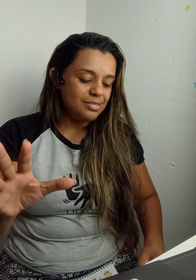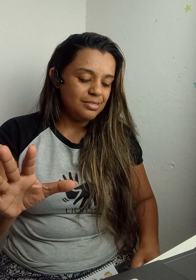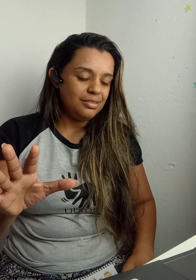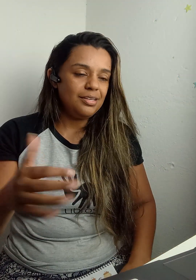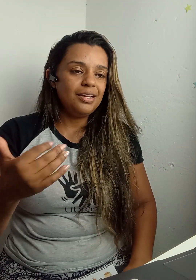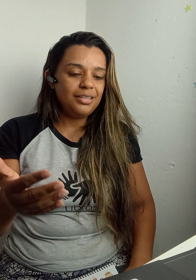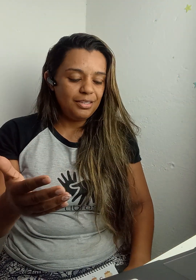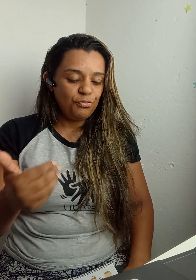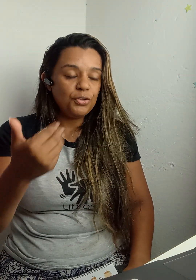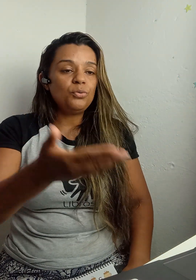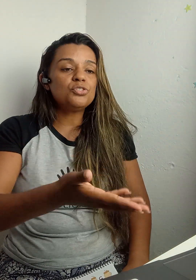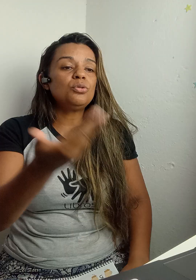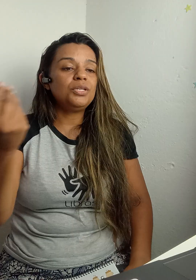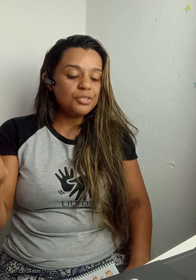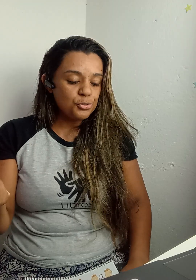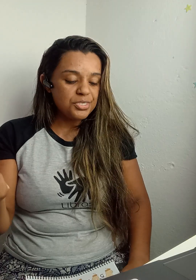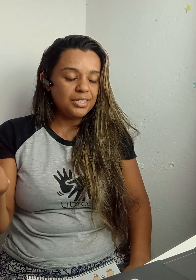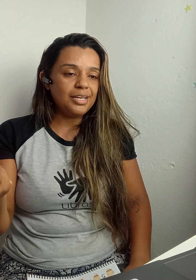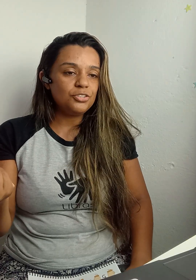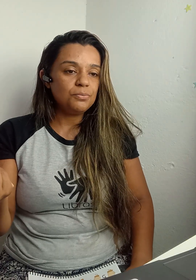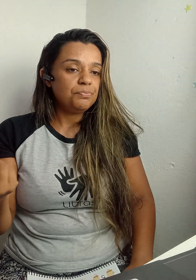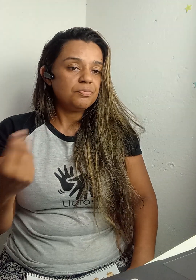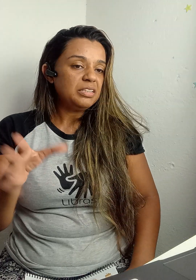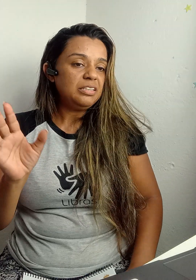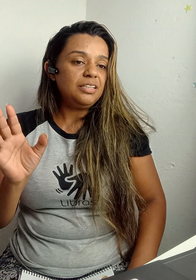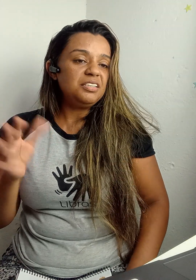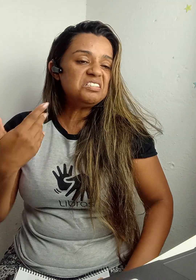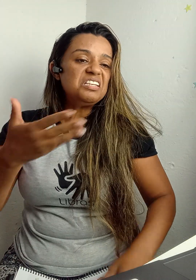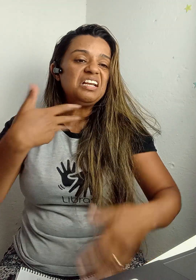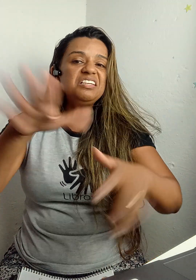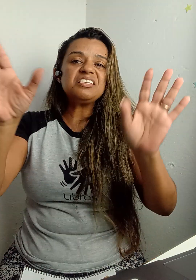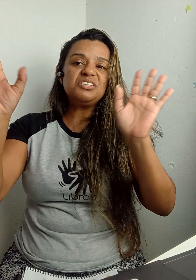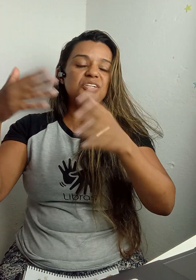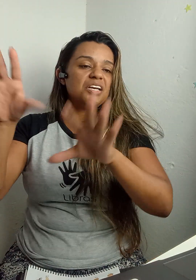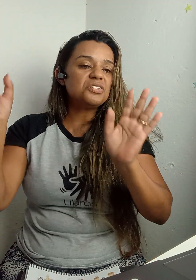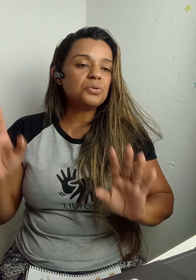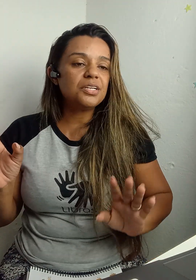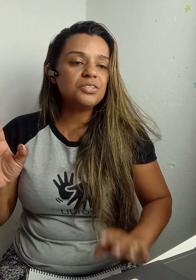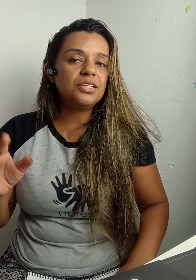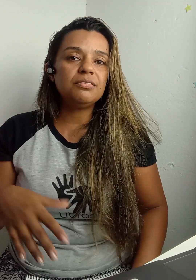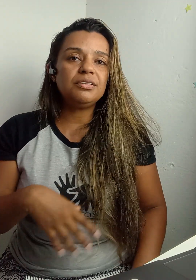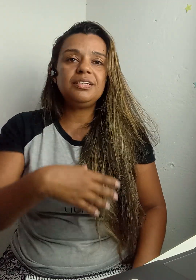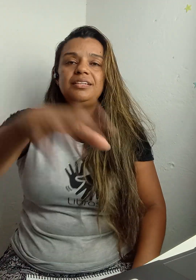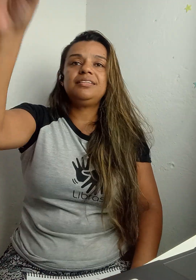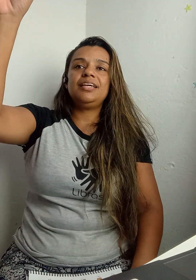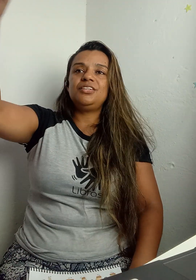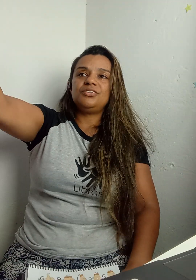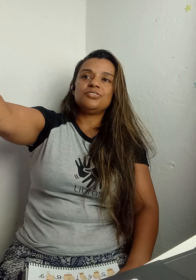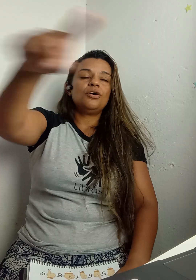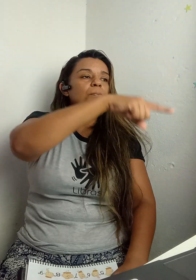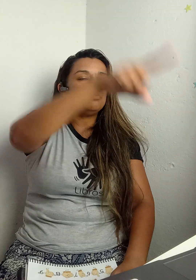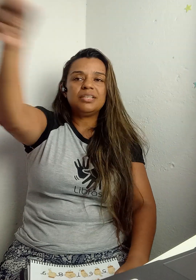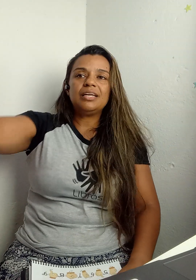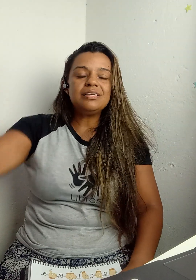deles. E aí ficam excluídos da sociedade. E sinaliza dentro de casa de qualquer jeito. Ele entende, é só apontar que ele